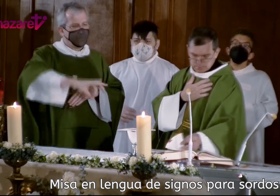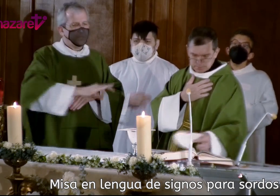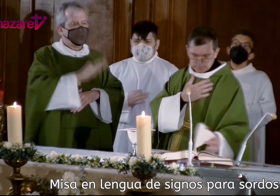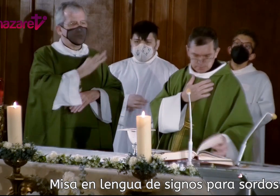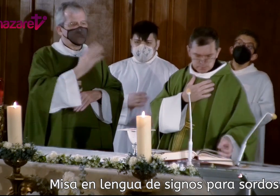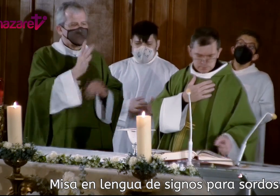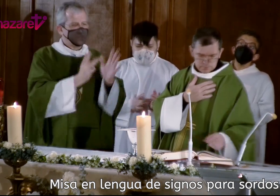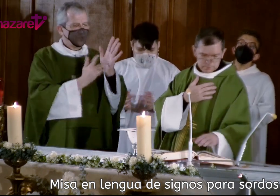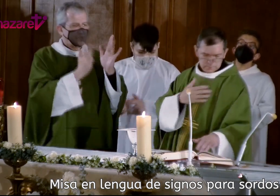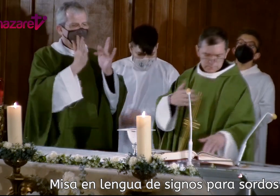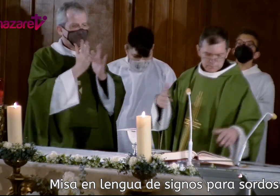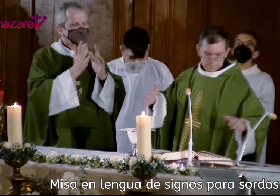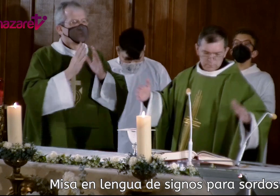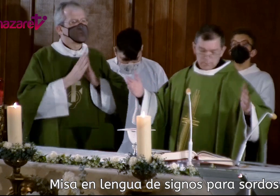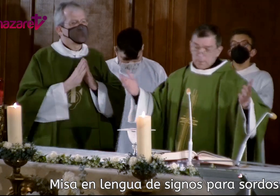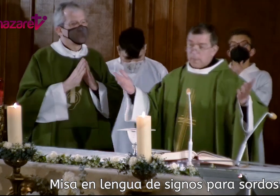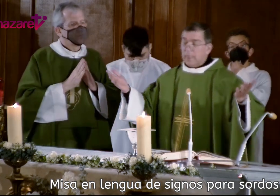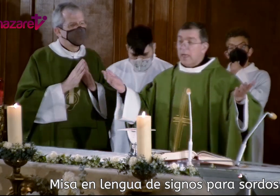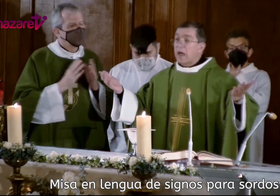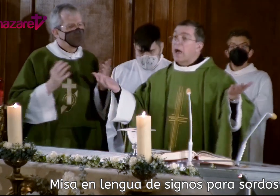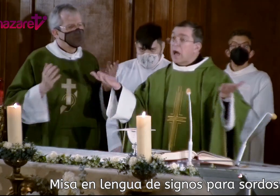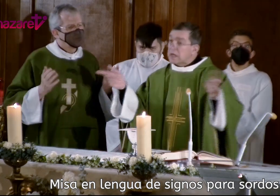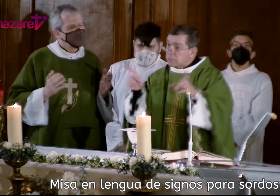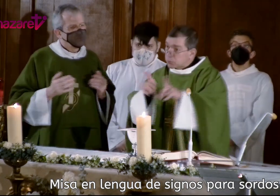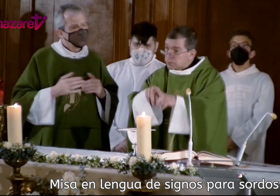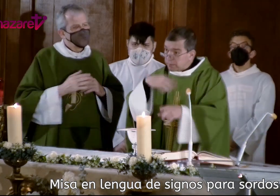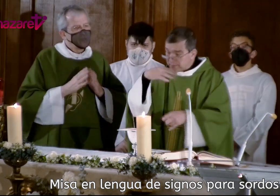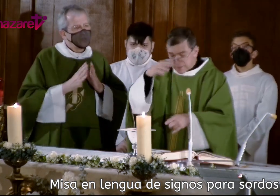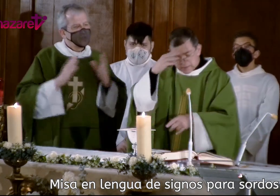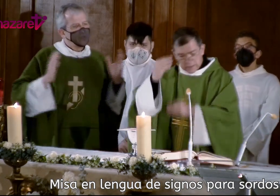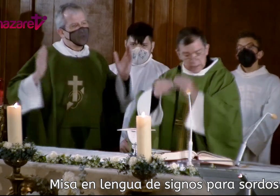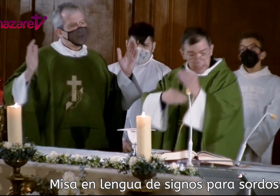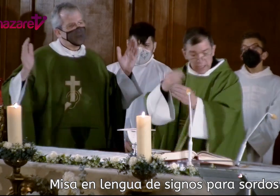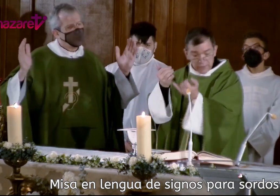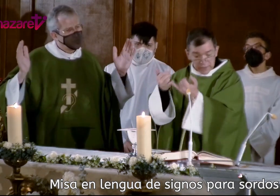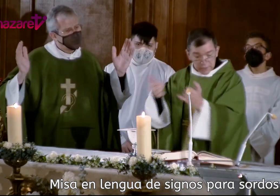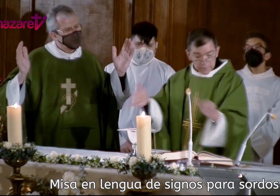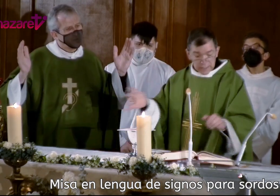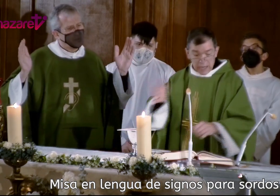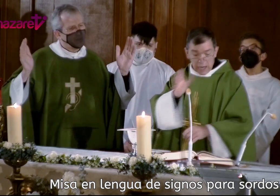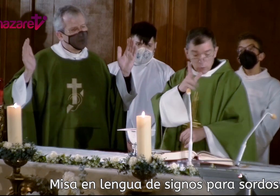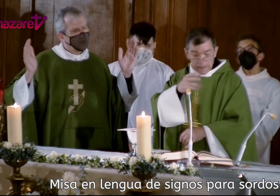Ven, Señor Jesús. Así pues, Padre, a celebrar ahora en